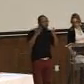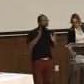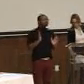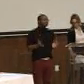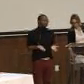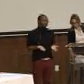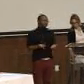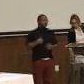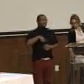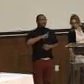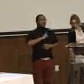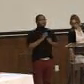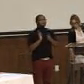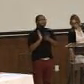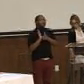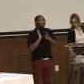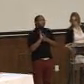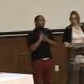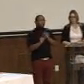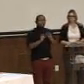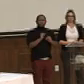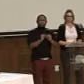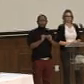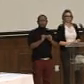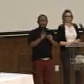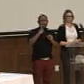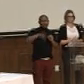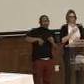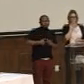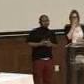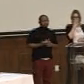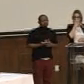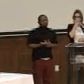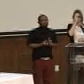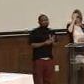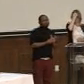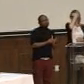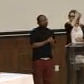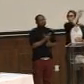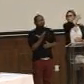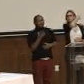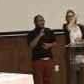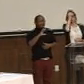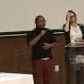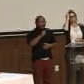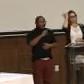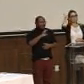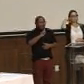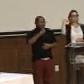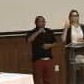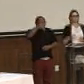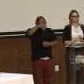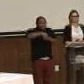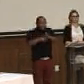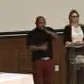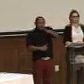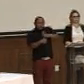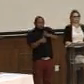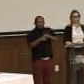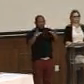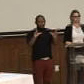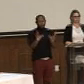A nossa proposição é de diminuir a quantidade de cargos na reitoria